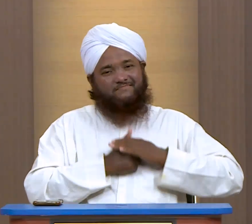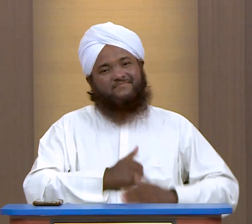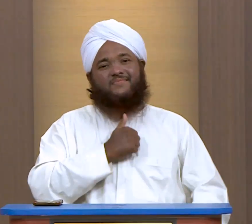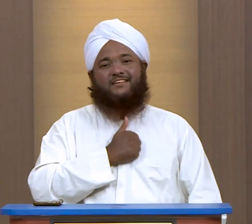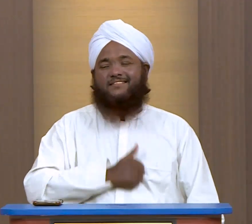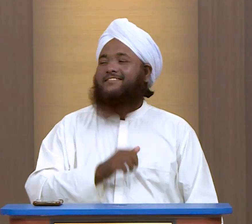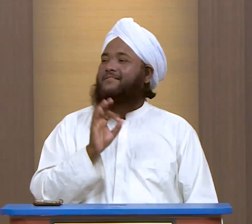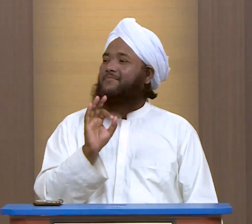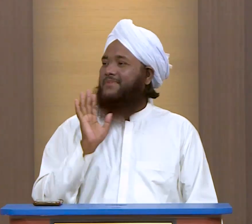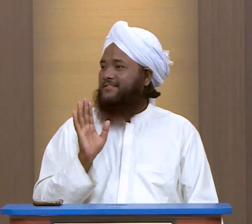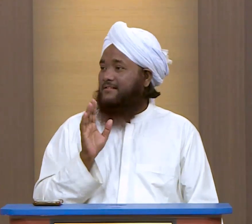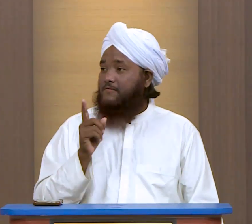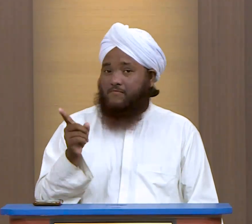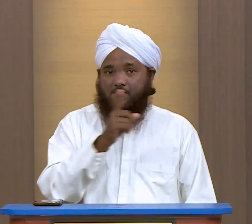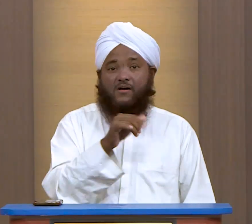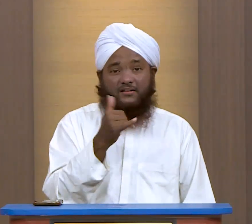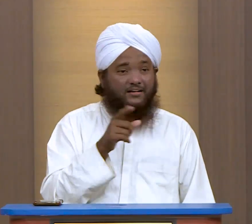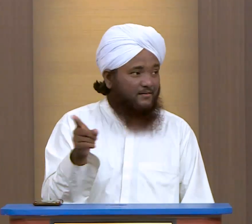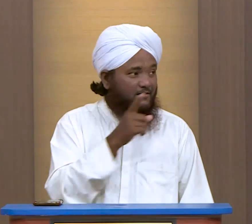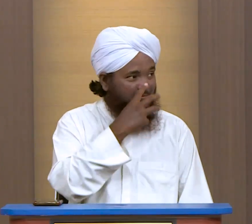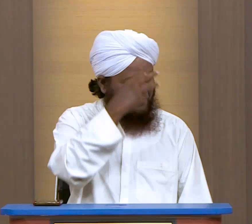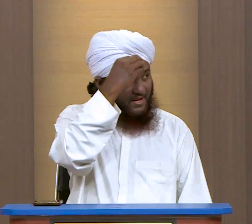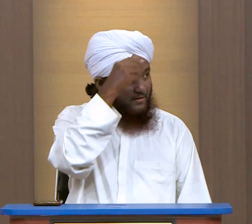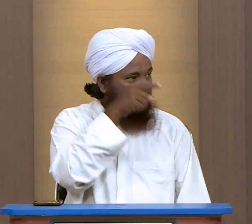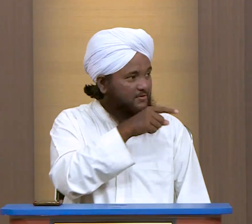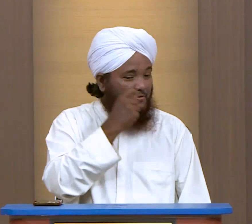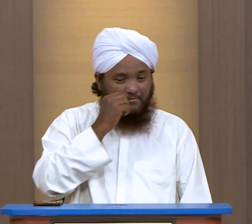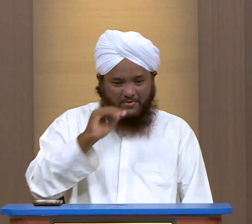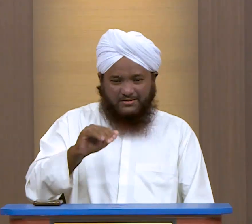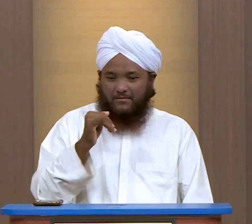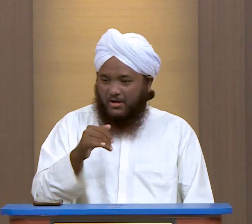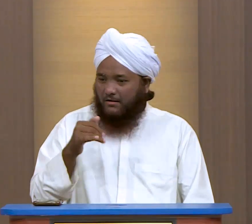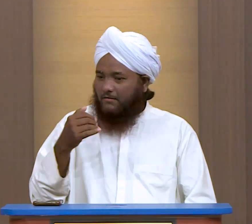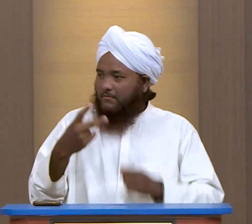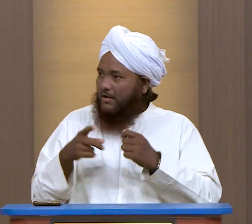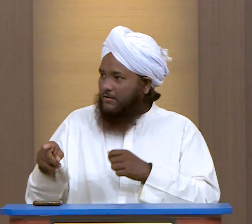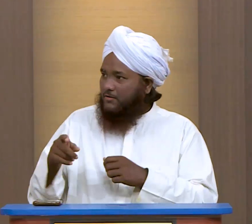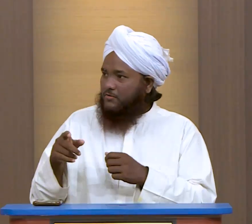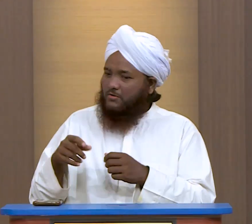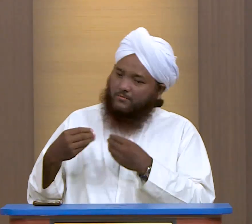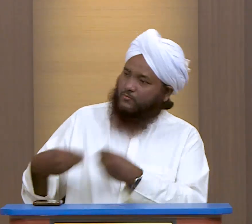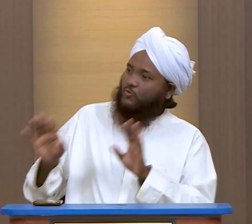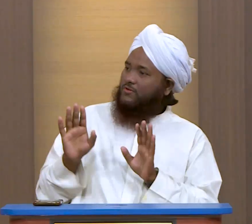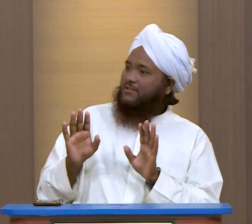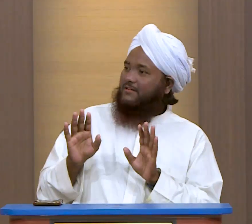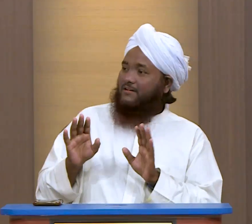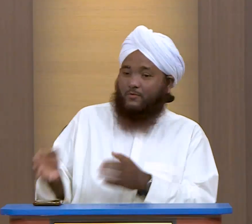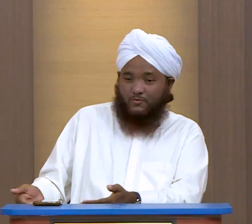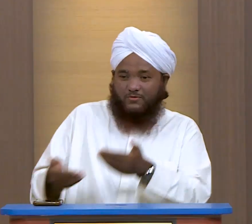ہے۔ بچپن میں ماں بھی تو بچے کی گندگی برداشت کرتی ہے، بڑھاپے اور بیماریوں کے باعث ماں باپ کے اندر خواہ کتنا